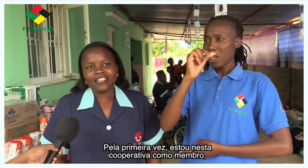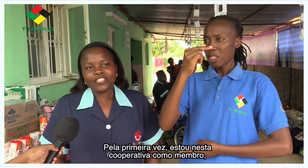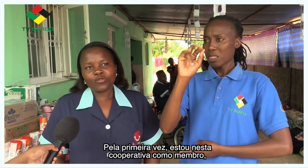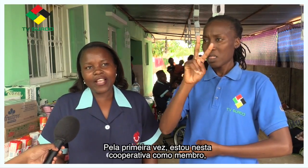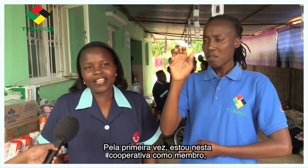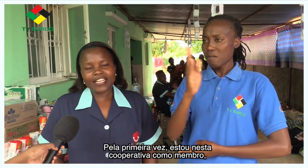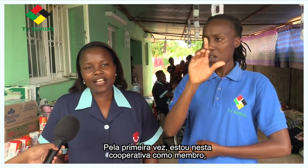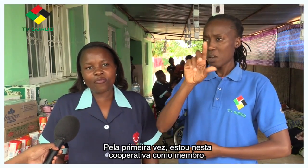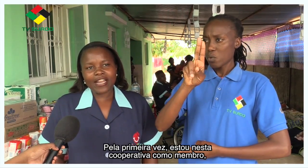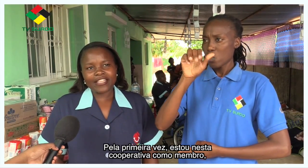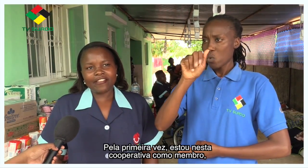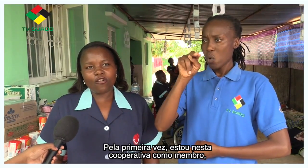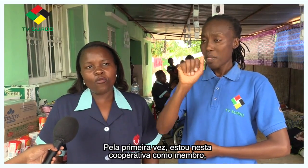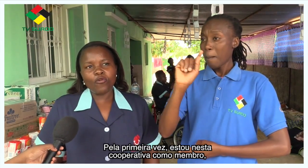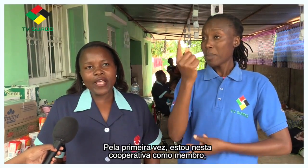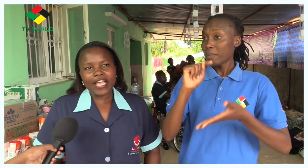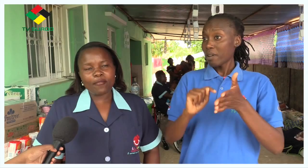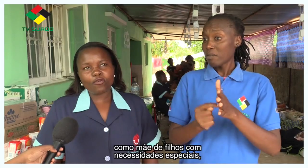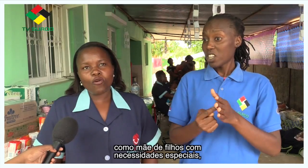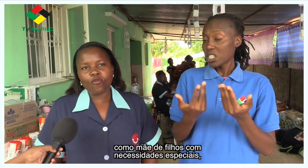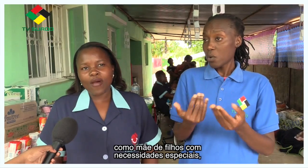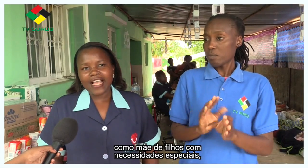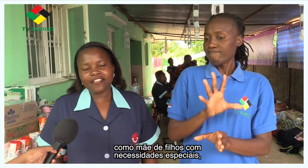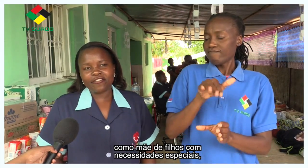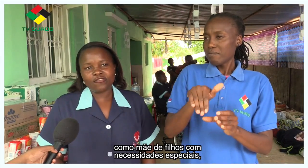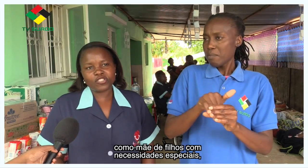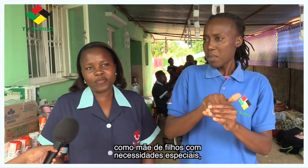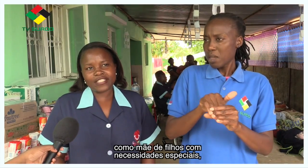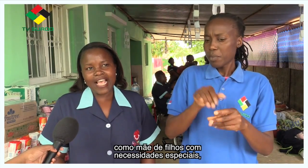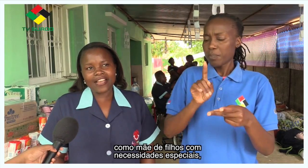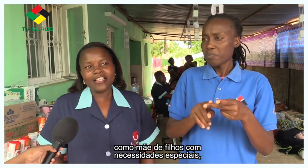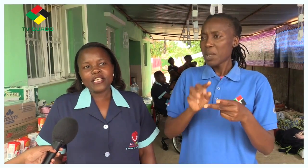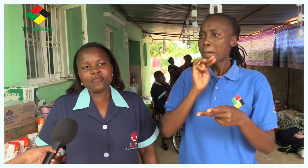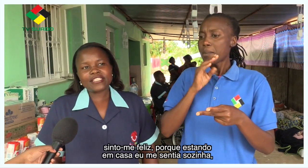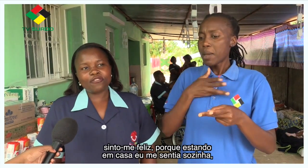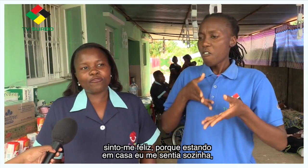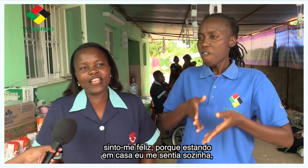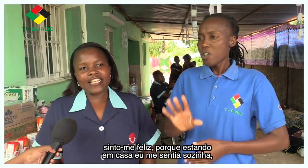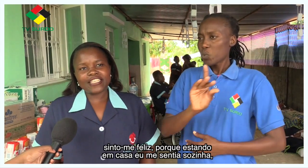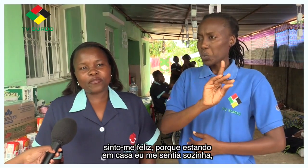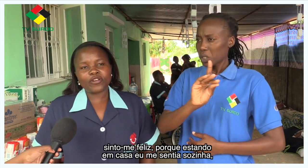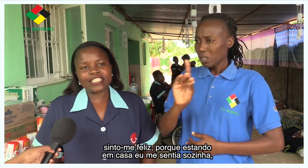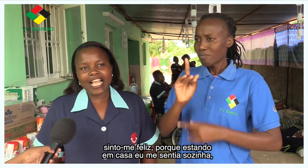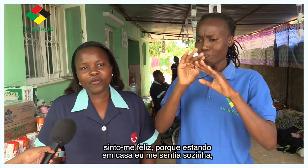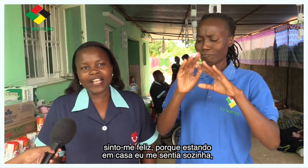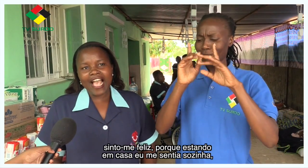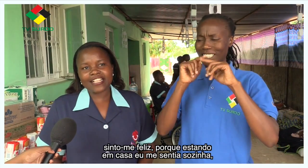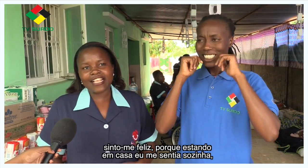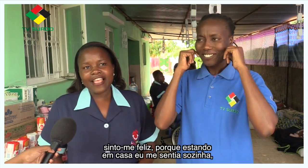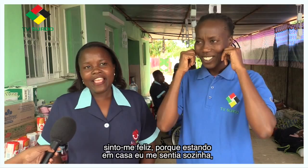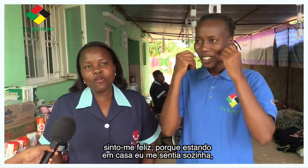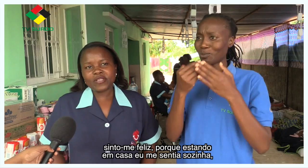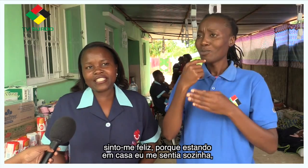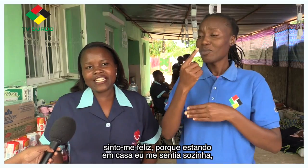estou aqui nesta cooperativa como membro, como mãe de filho especial. Me sinto feliz porque estando em